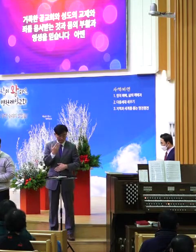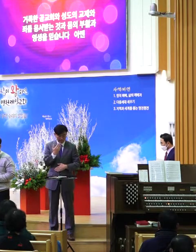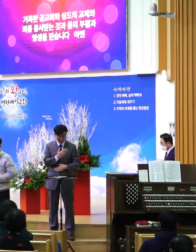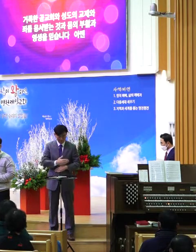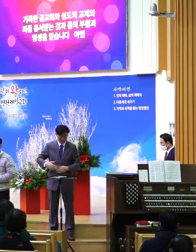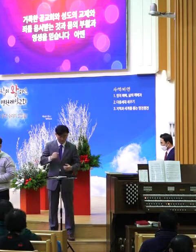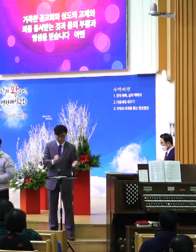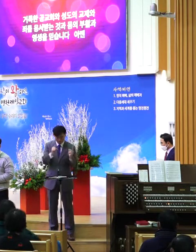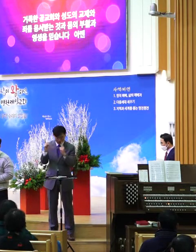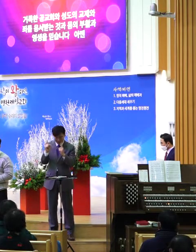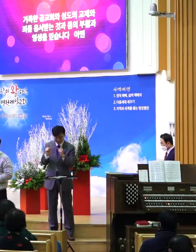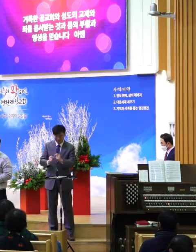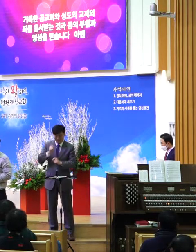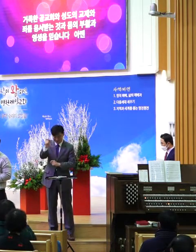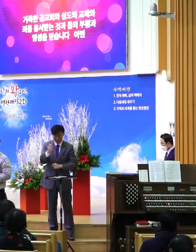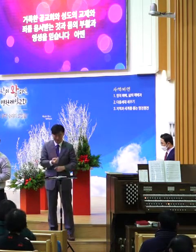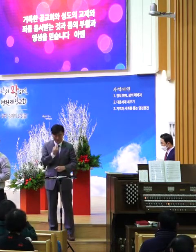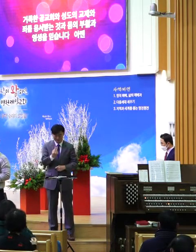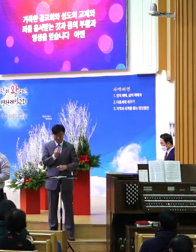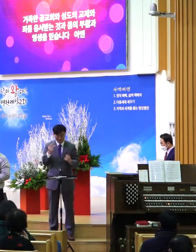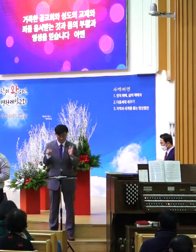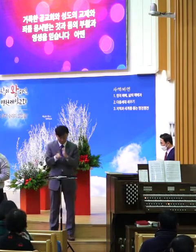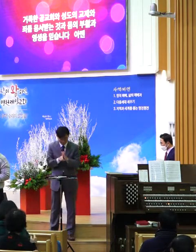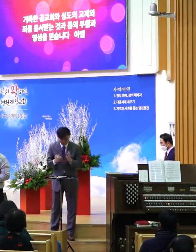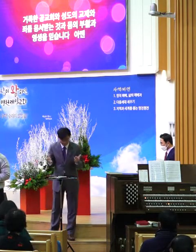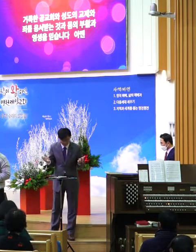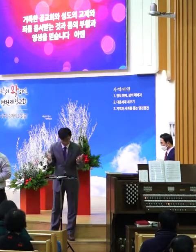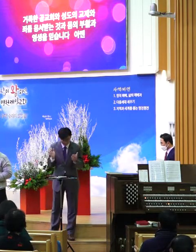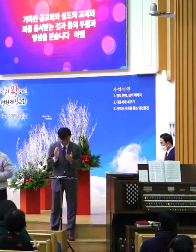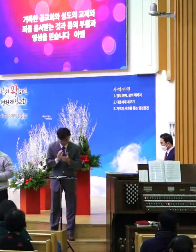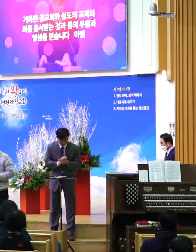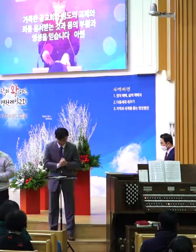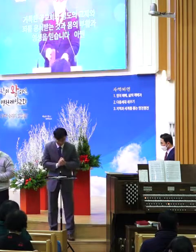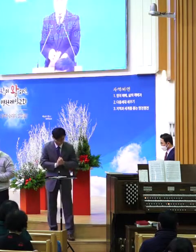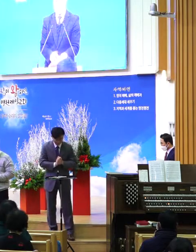몸의 부활과 영생을 믿습니다. 아멘.